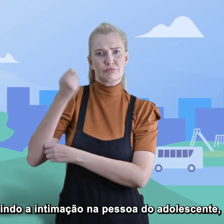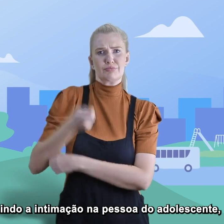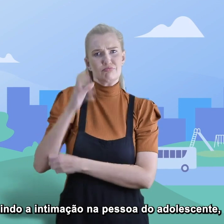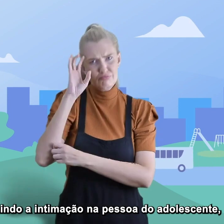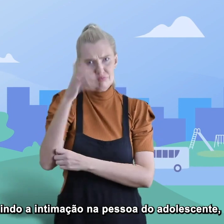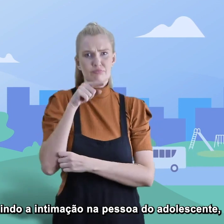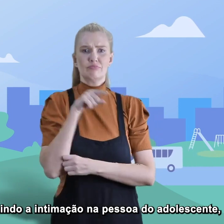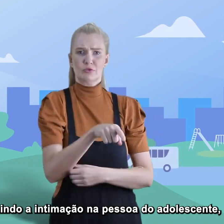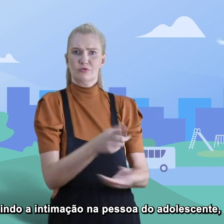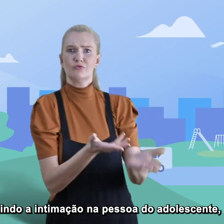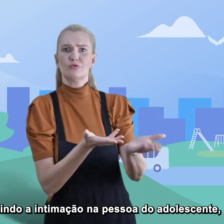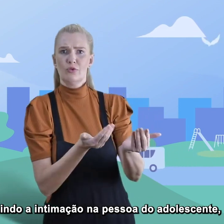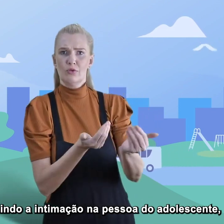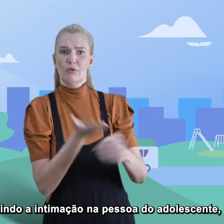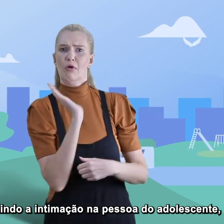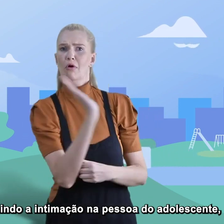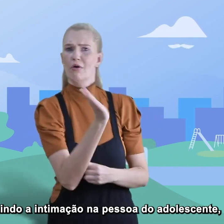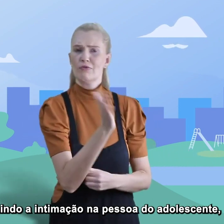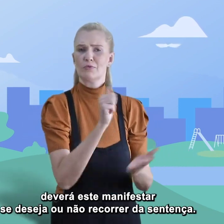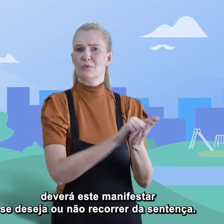Recaindo a intimação na pessoa do adolescente,